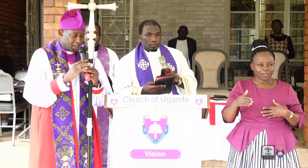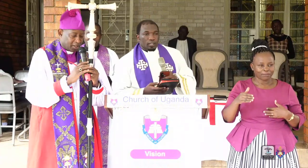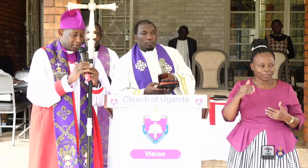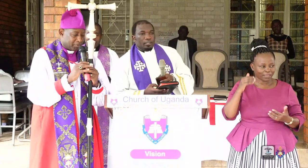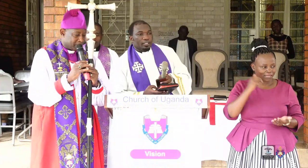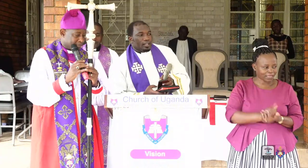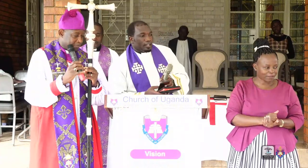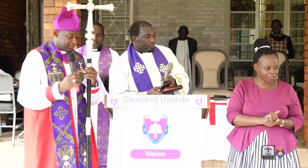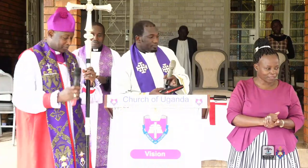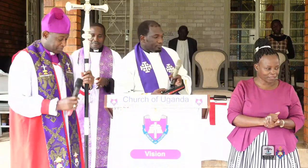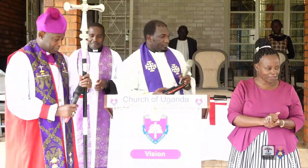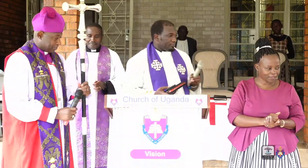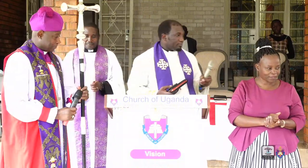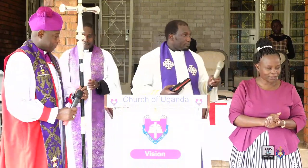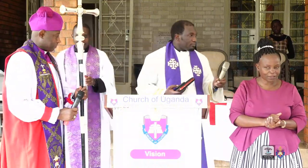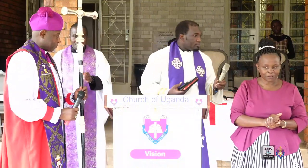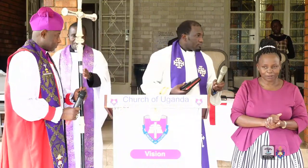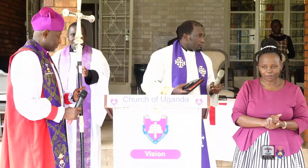amen.